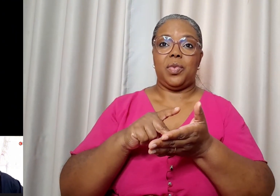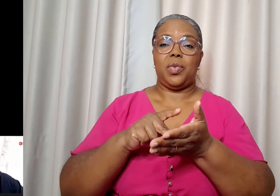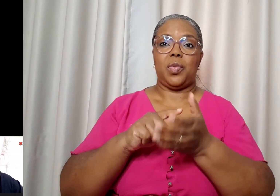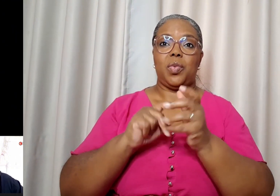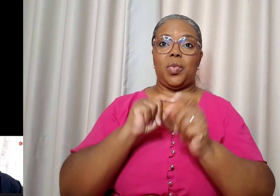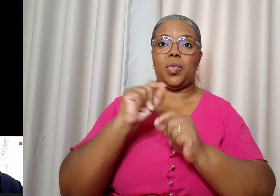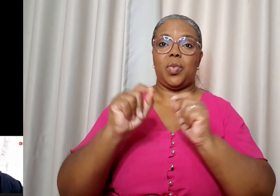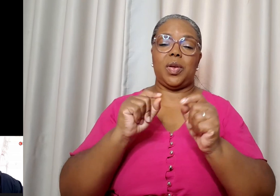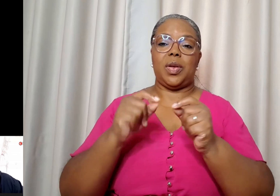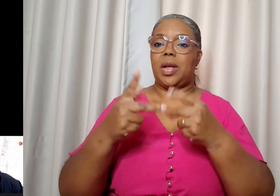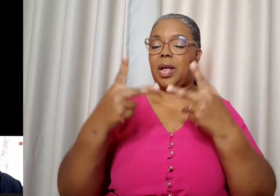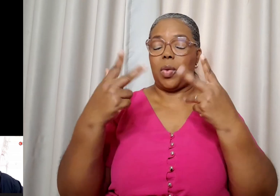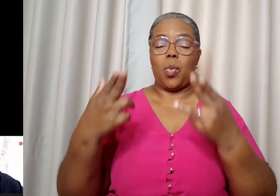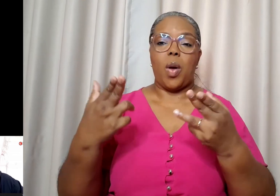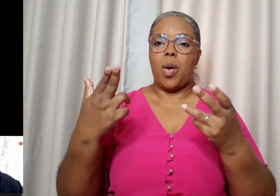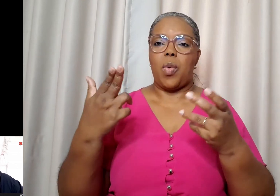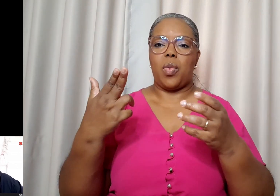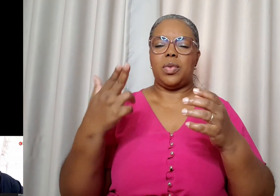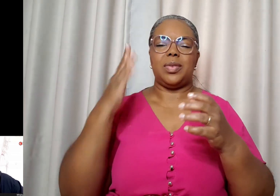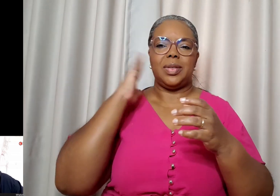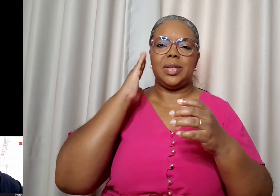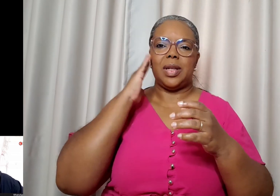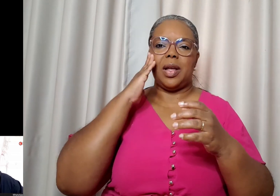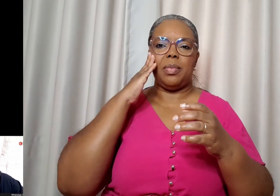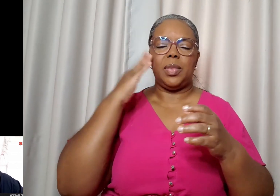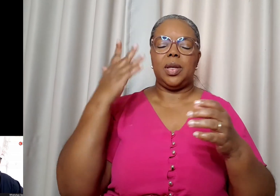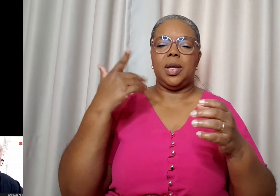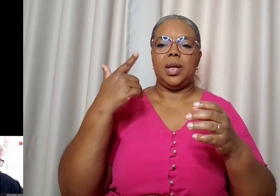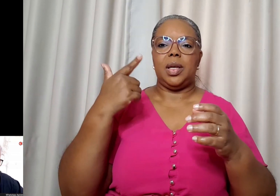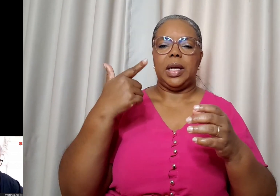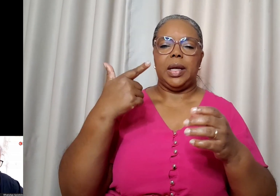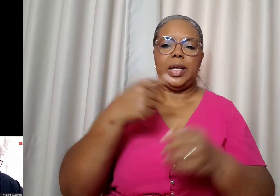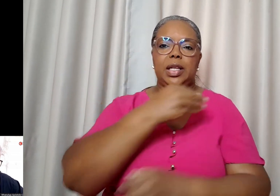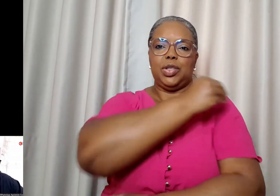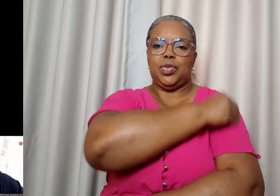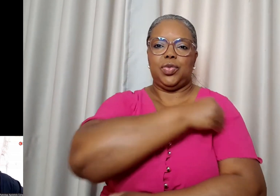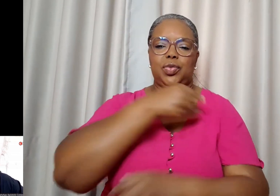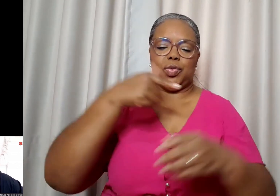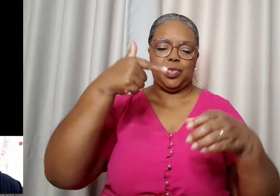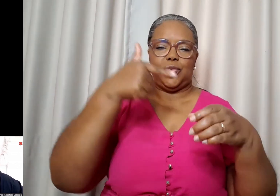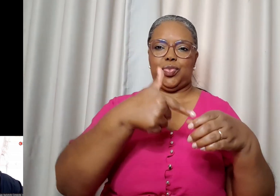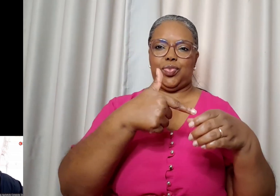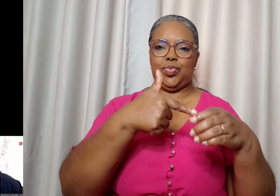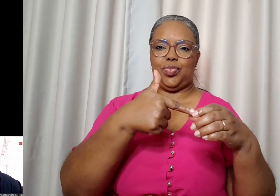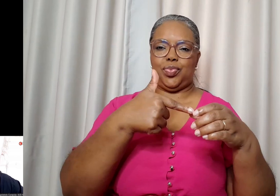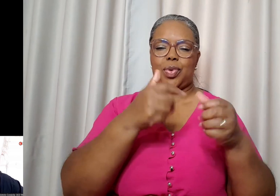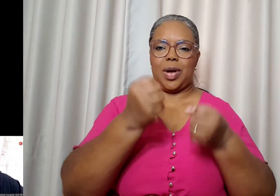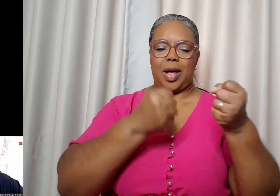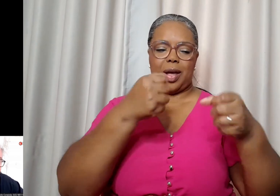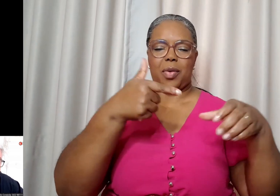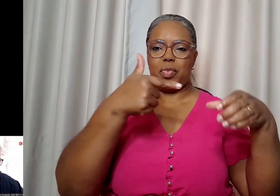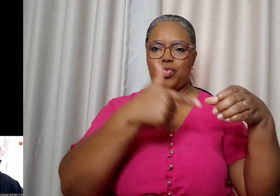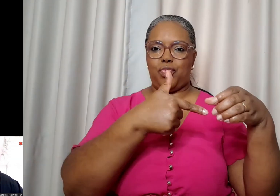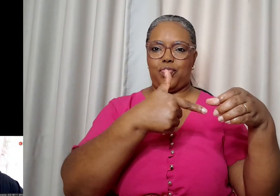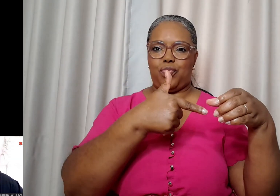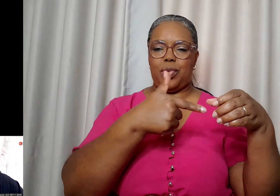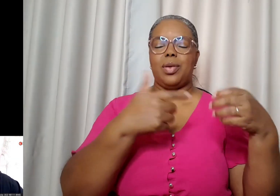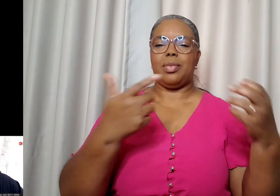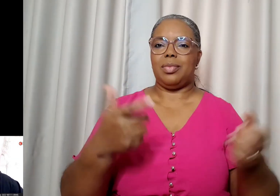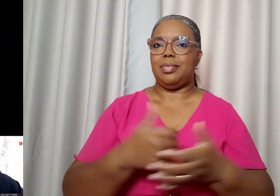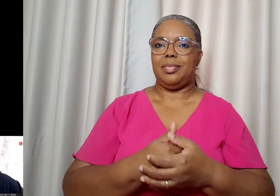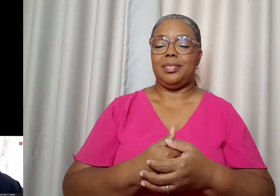hoje. Sim. O posto de gasolina moderno de hoje era a estrebaria